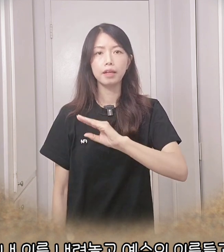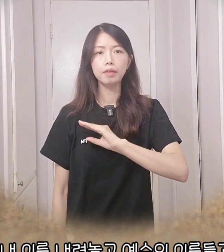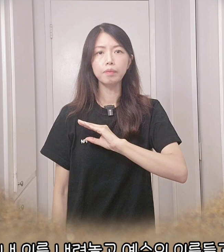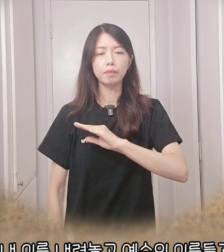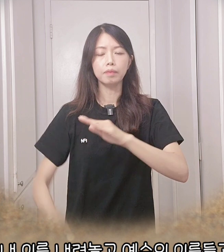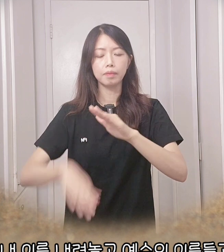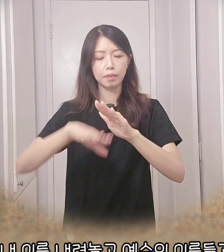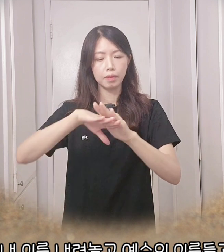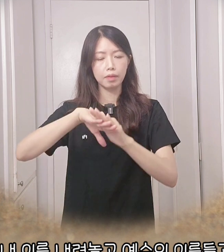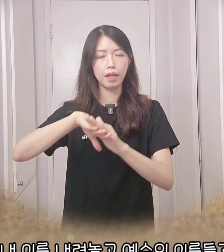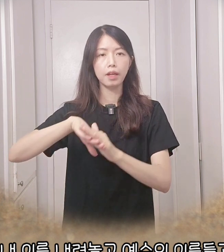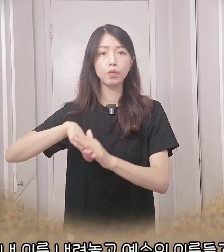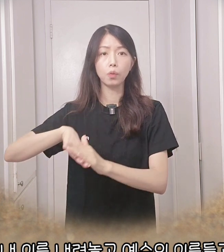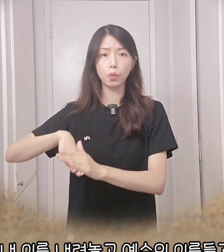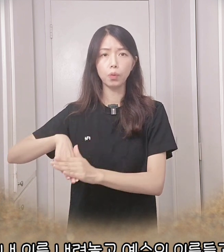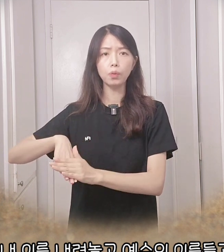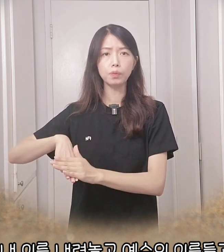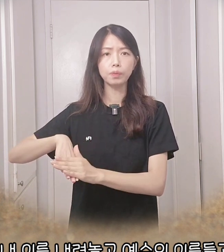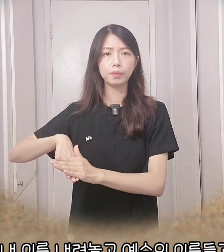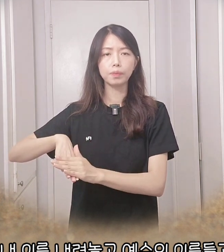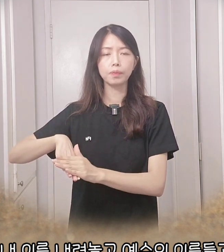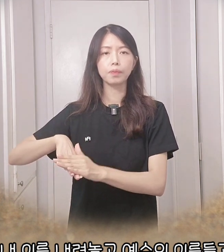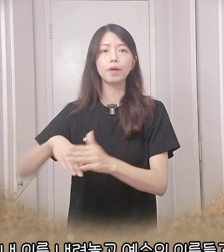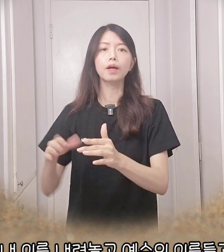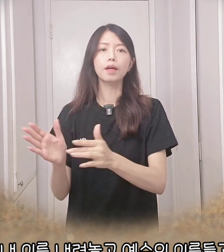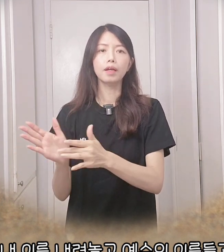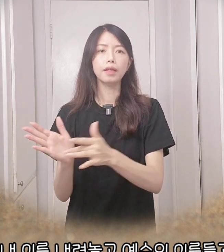내 이름 내려놓고